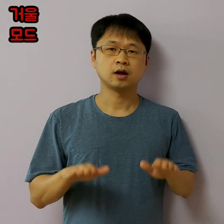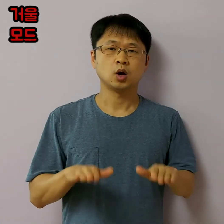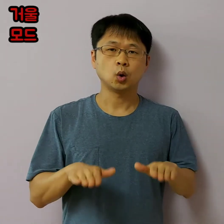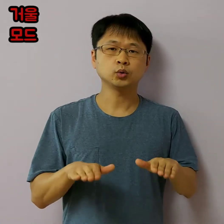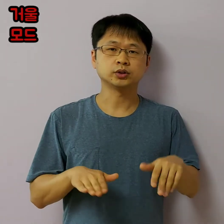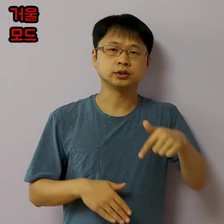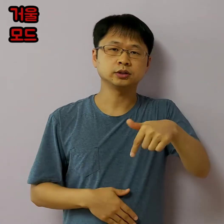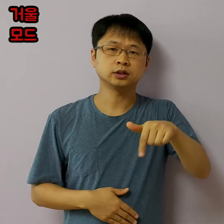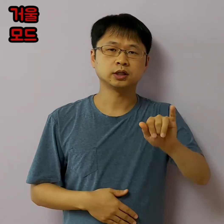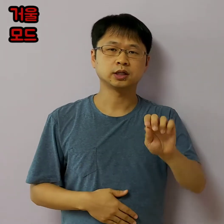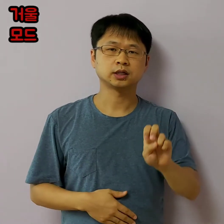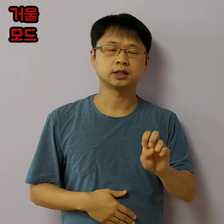오늘은